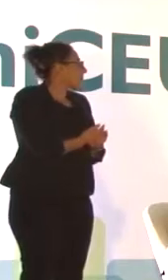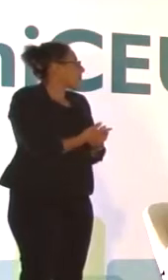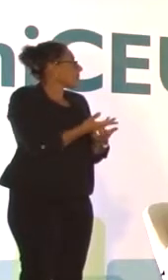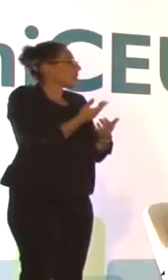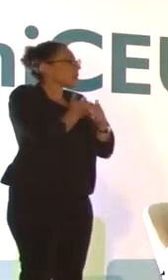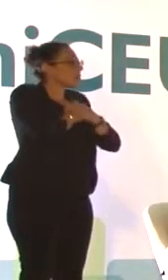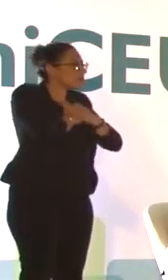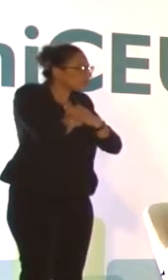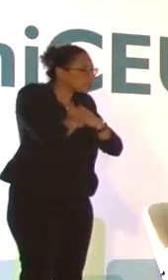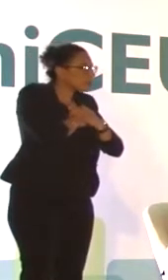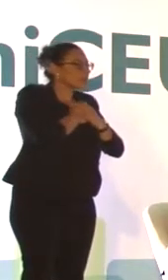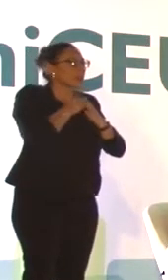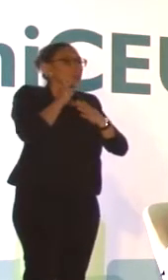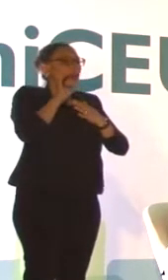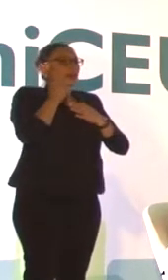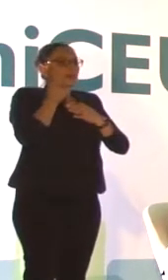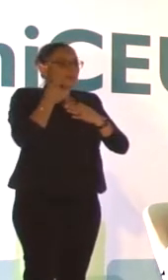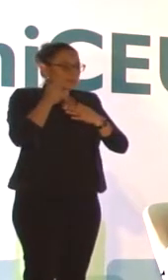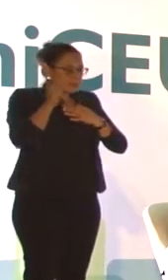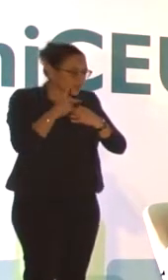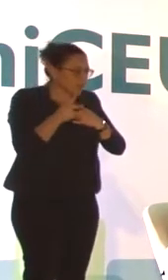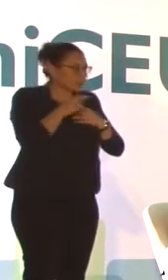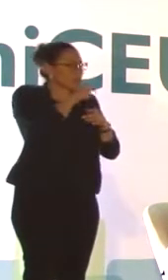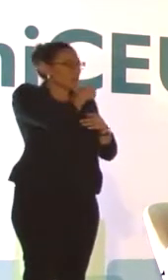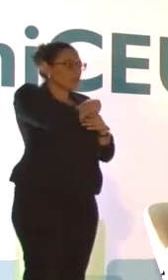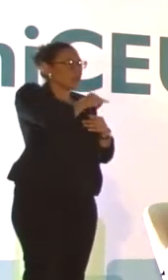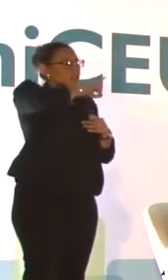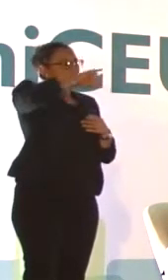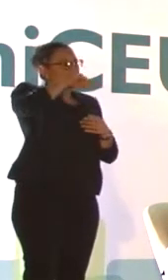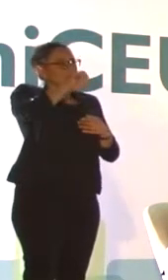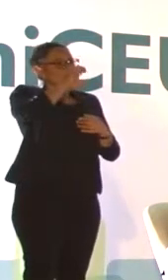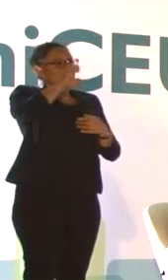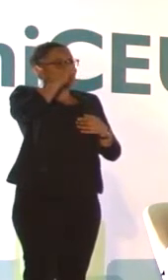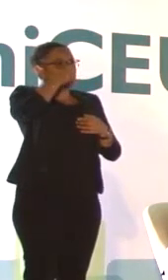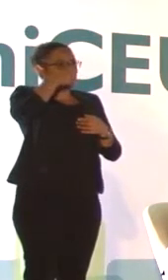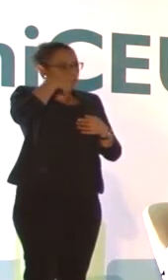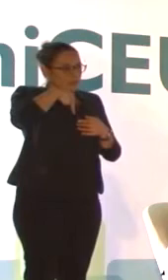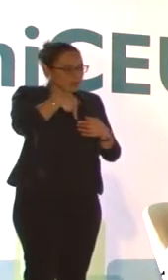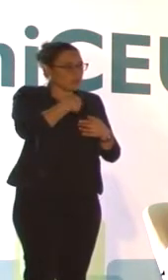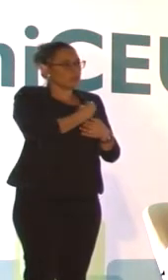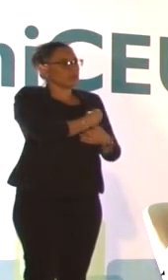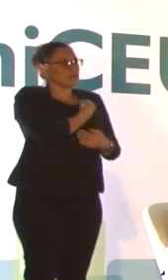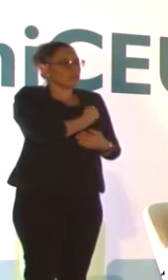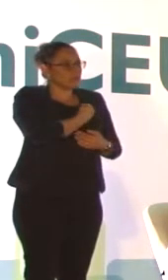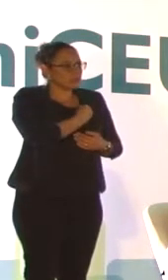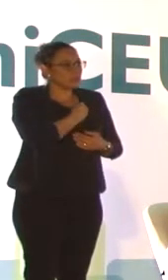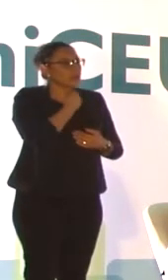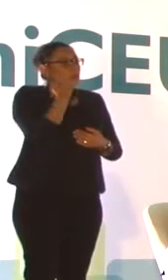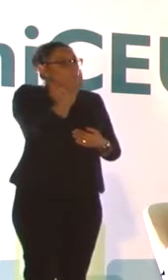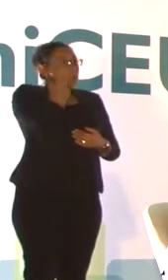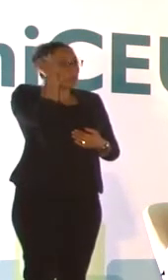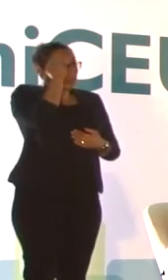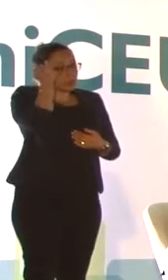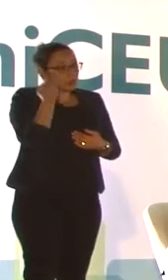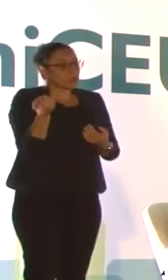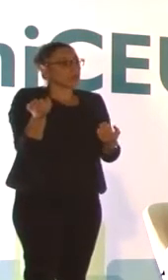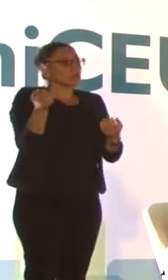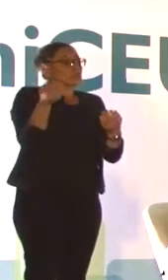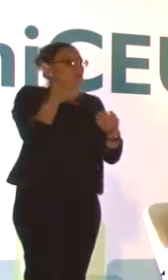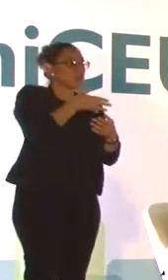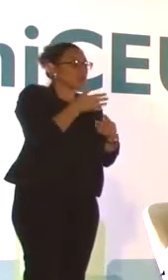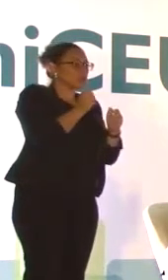colega da CAPES, Jean, que está presente e que é importante dentro desse